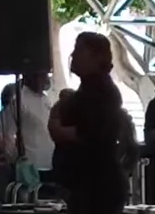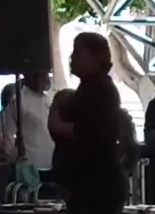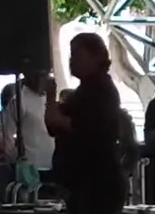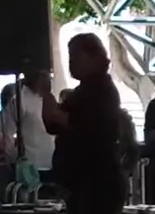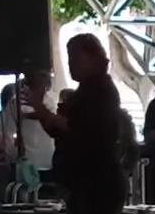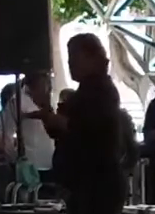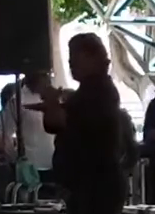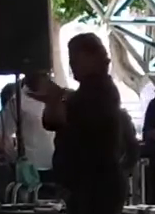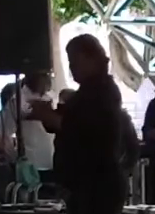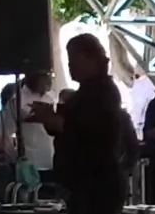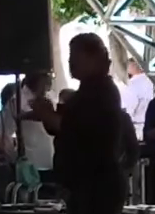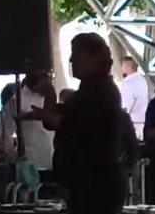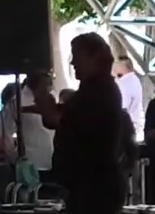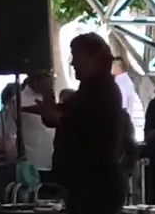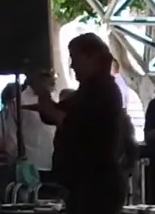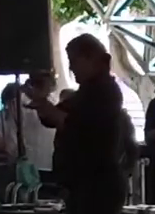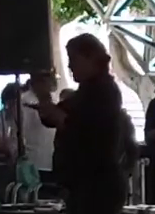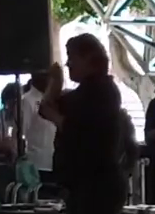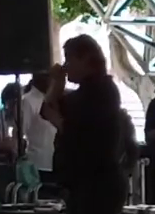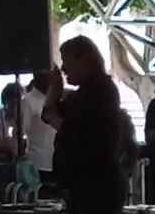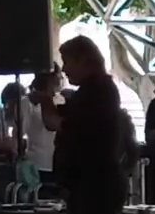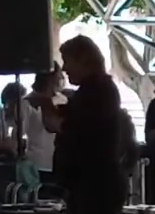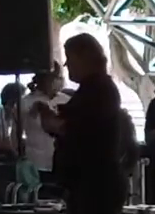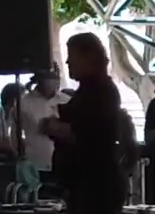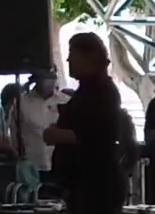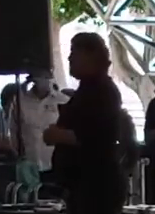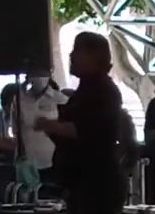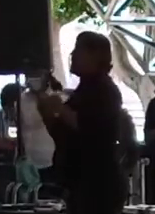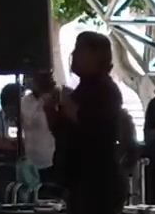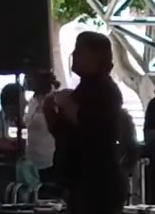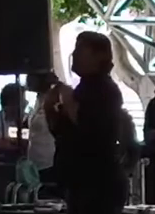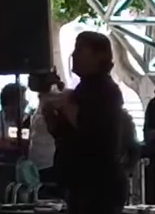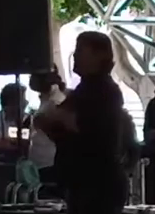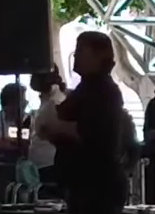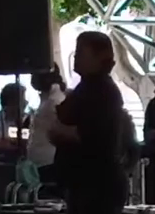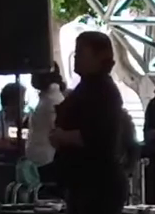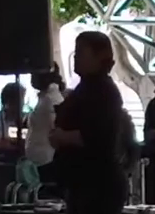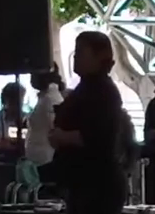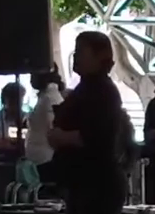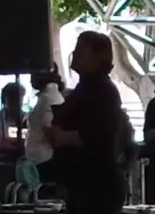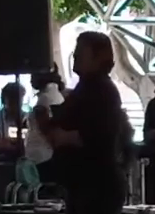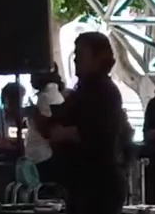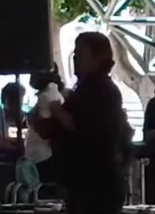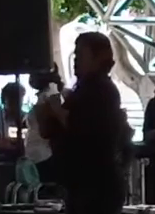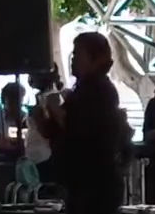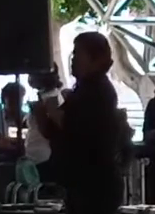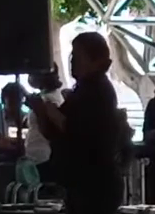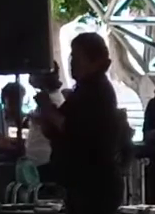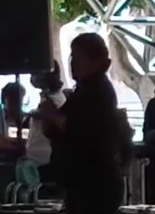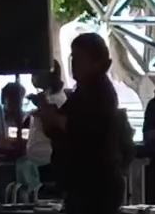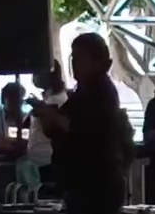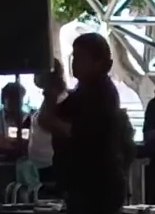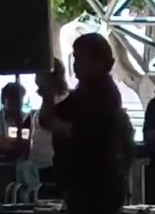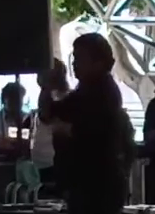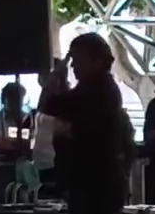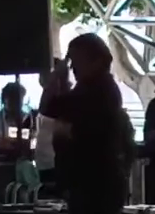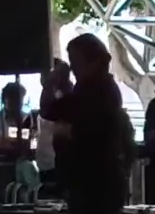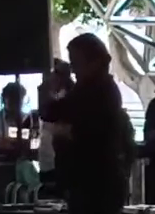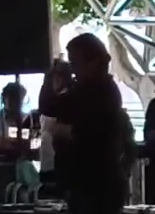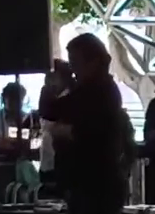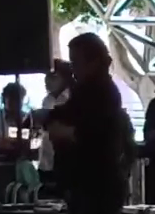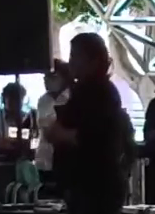de discapacidad también a las personas que tengan problemas de discapacidad. Ustedes saben